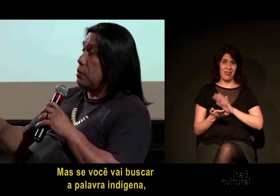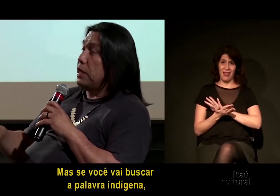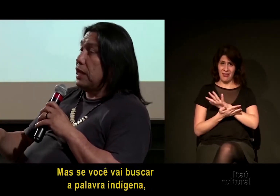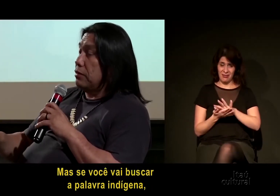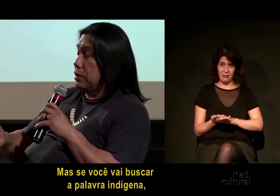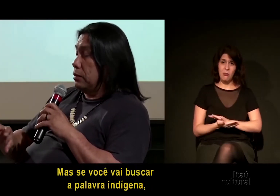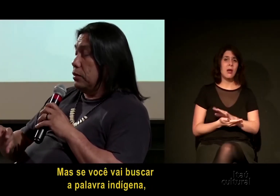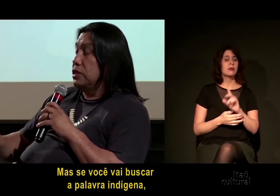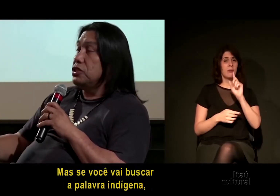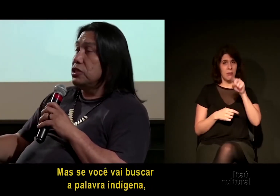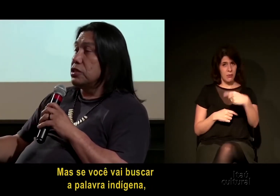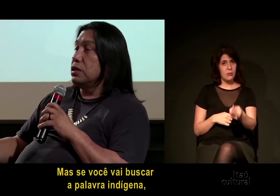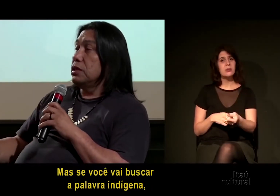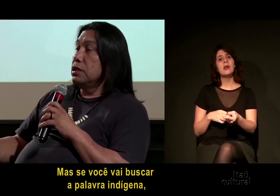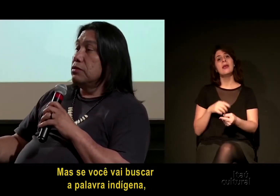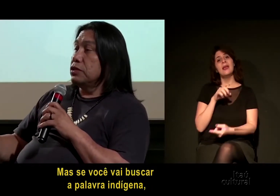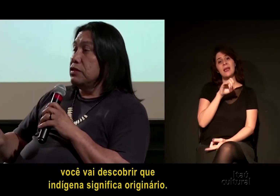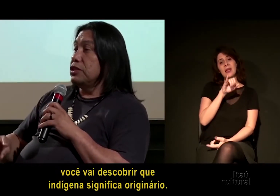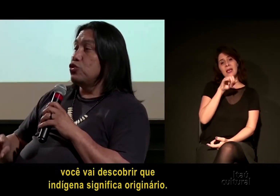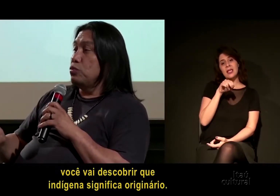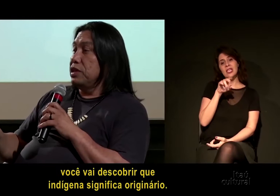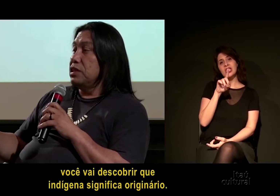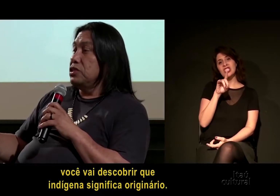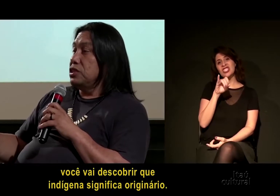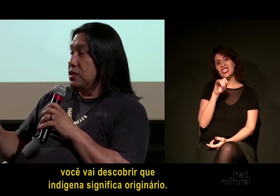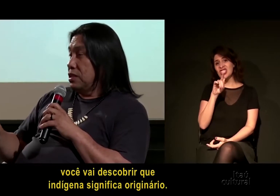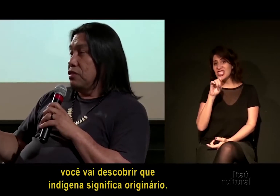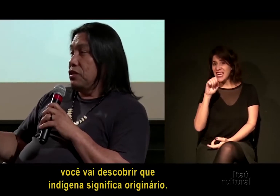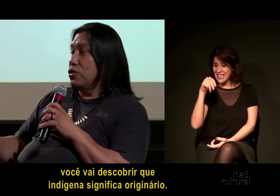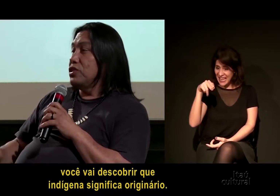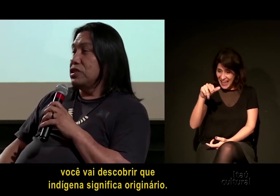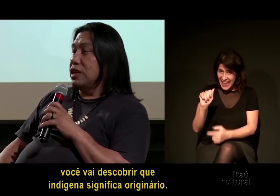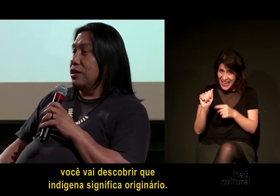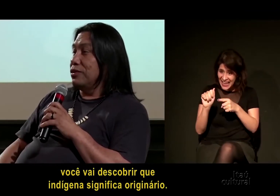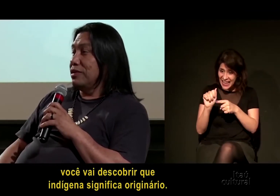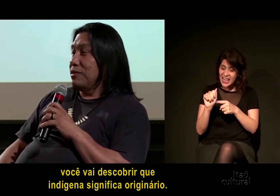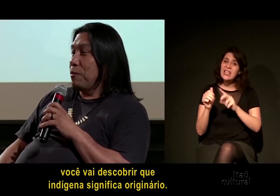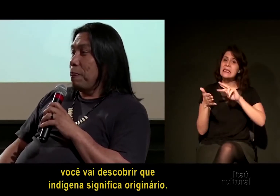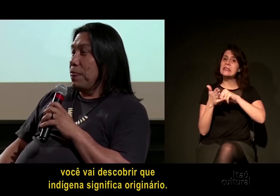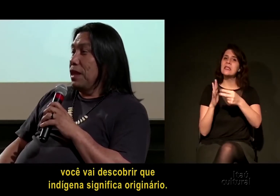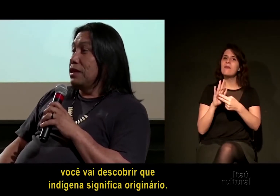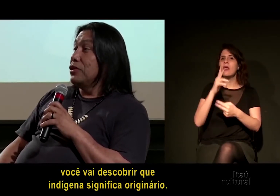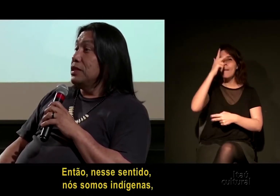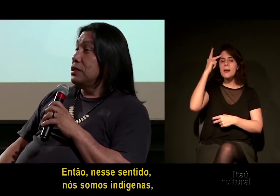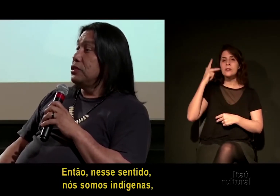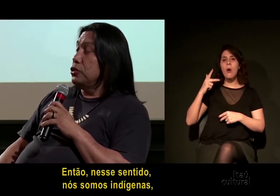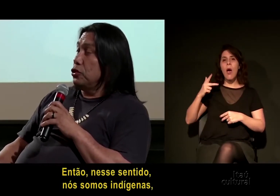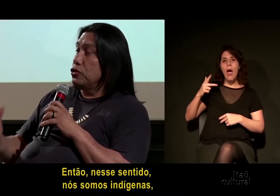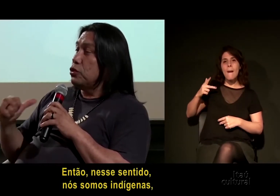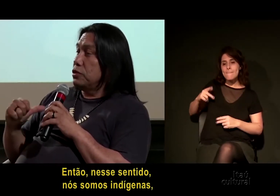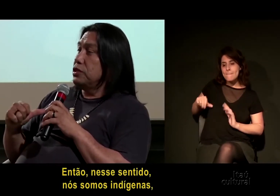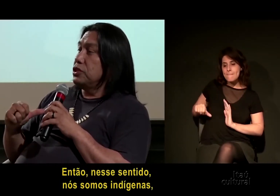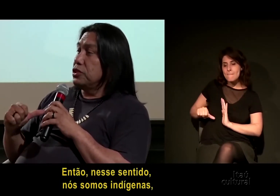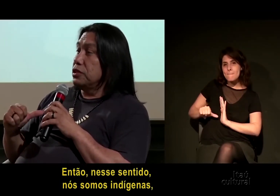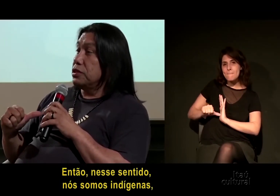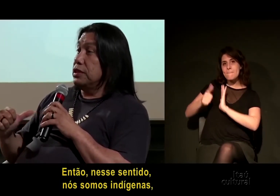palavra indígena, você vai descobrir que indígena significa originário. Então, nesse sentido, nós somos indígenas, e